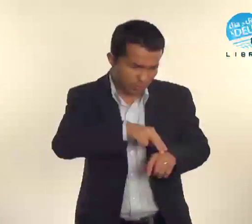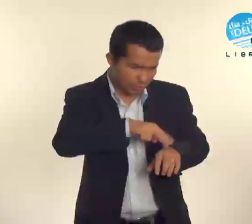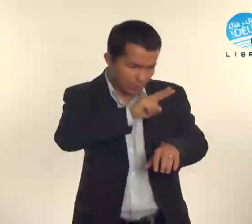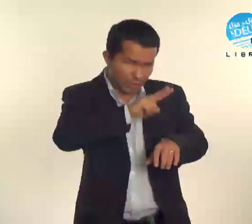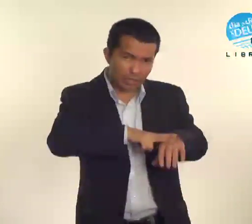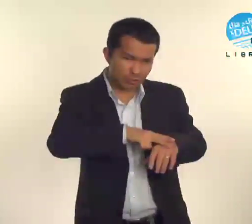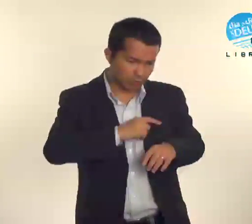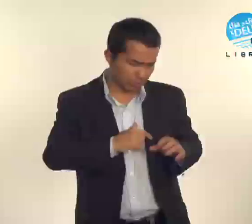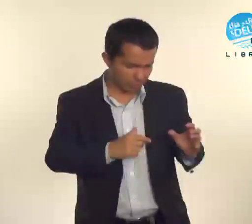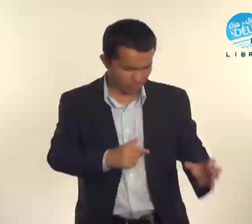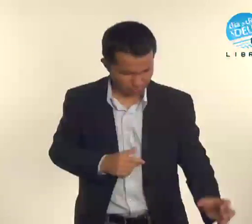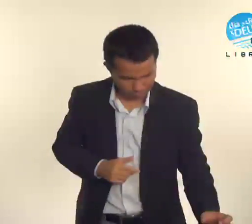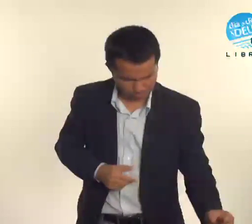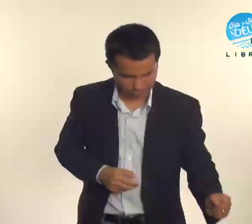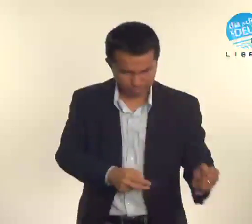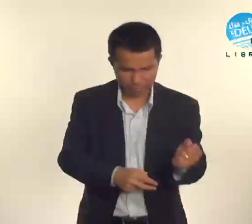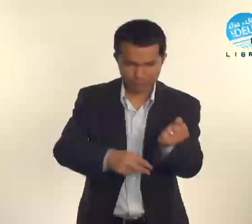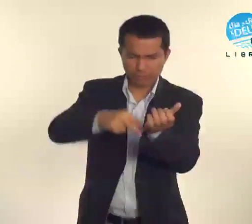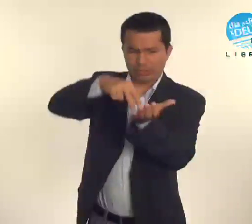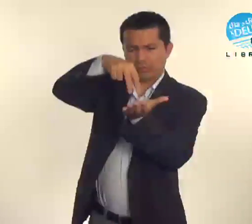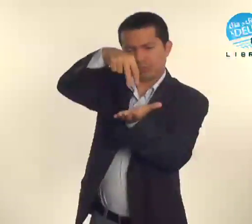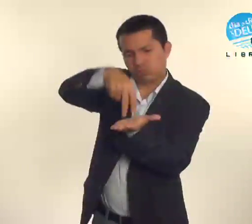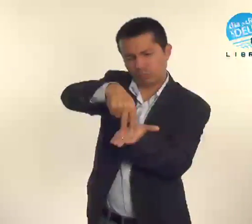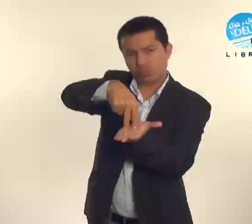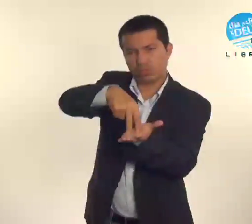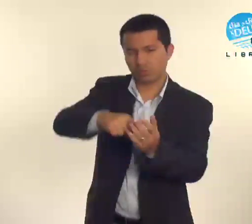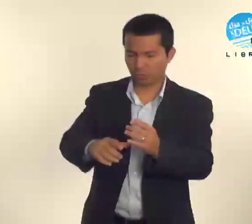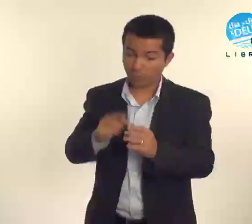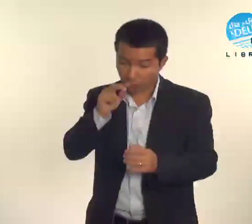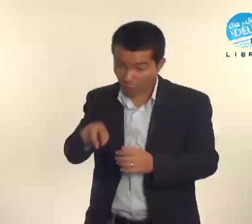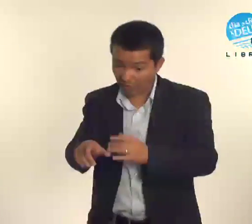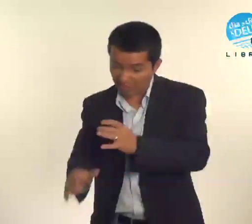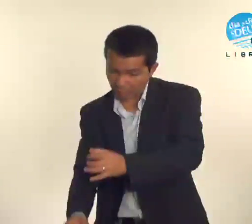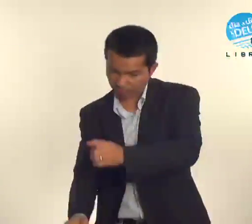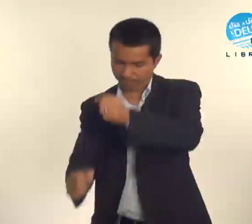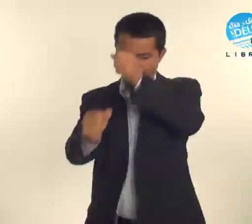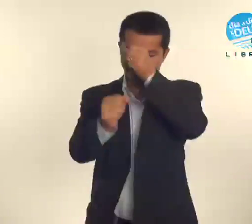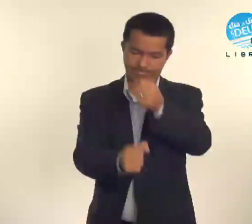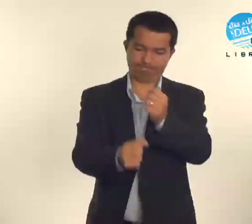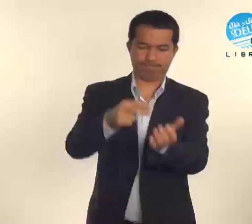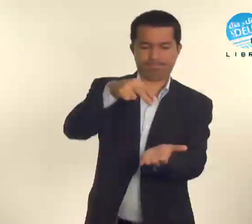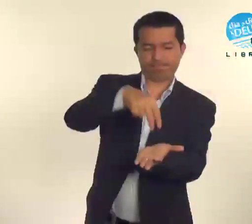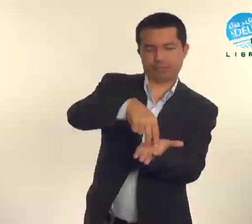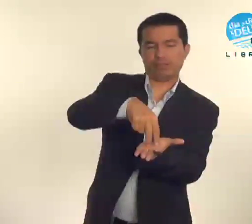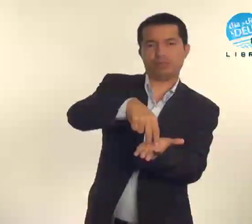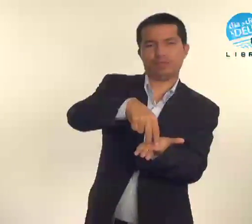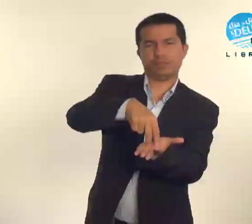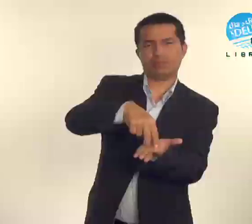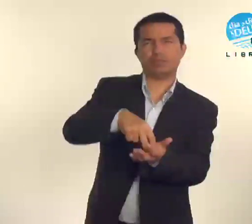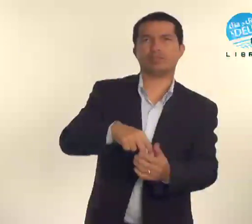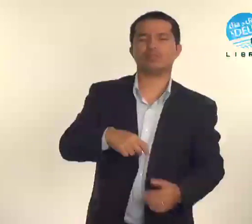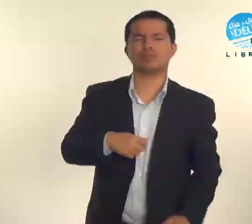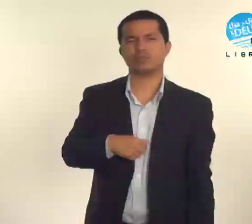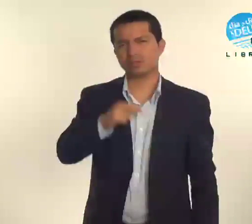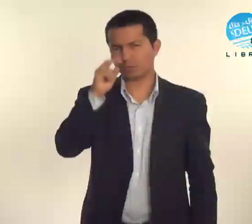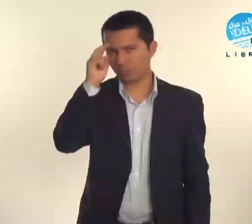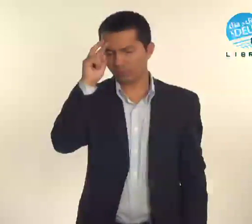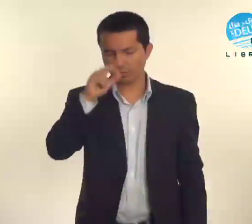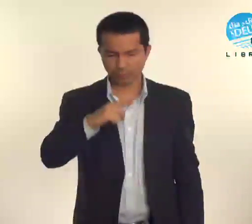levantar a gente. Anos atrás eu me lembro de uma senhora que me falou que ela e o seu marido